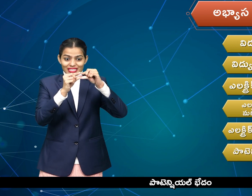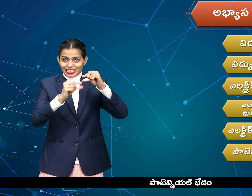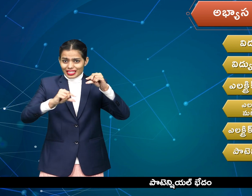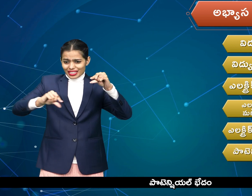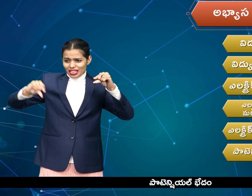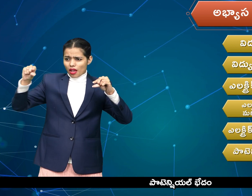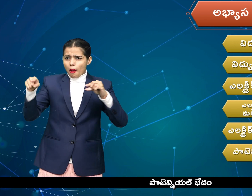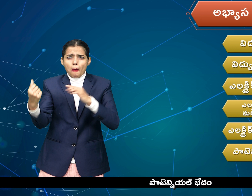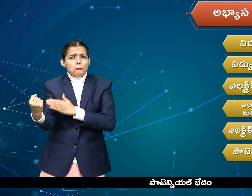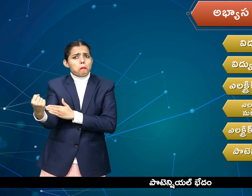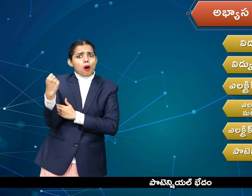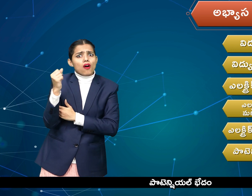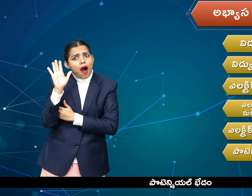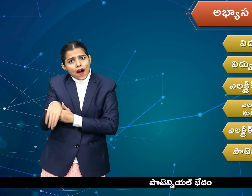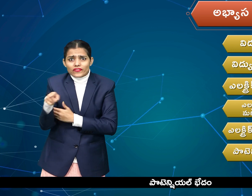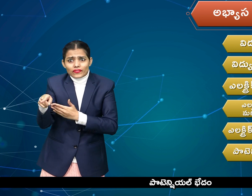పొటెన్షియల్ భేదం,